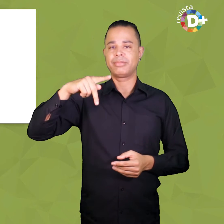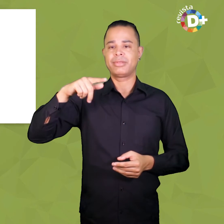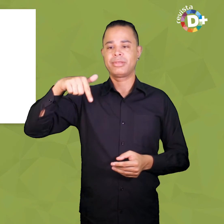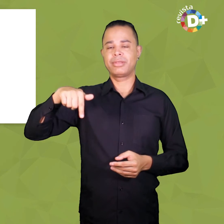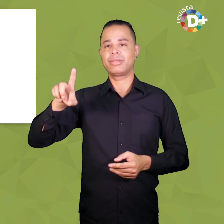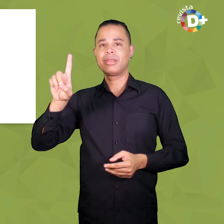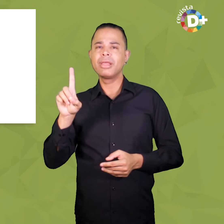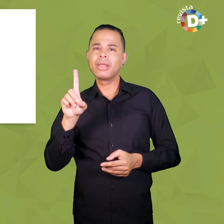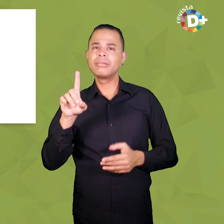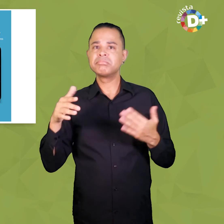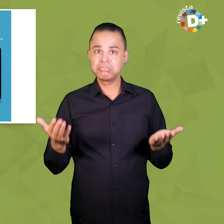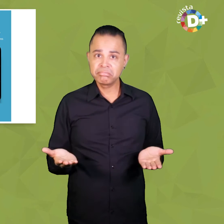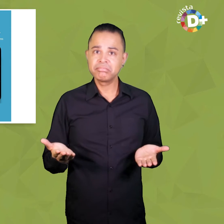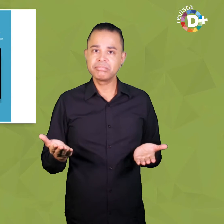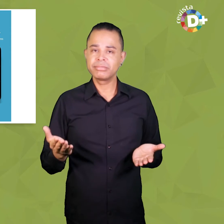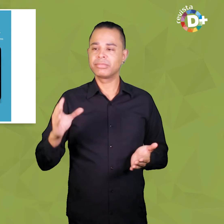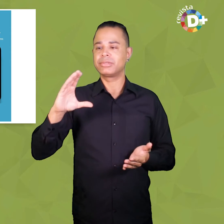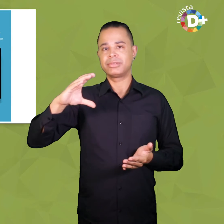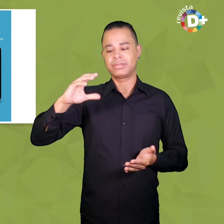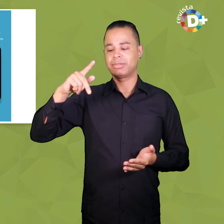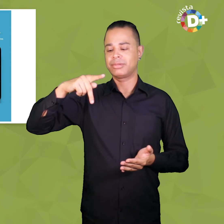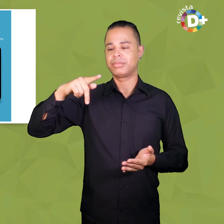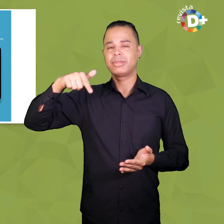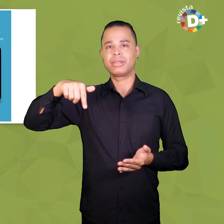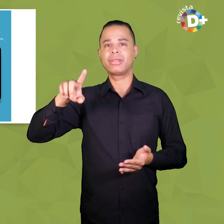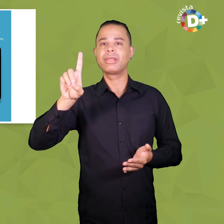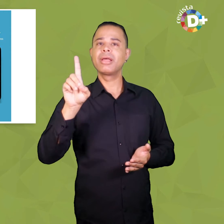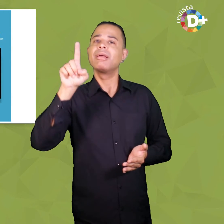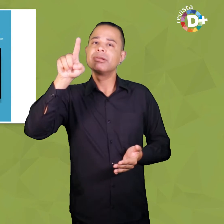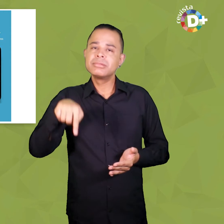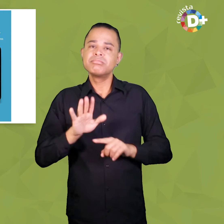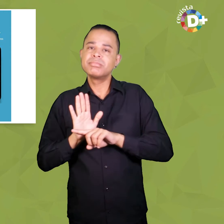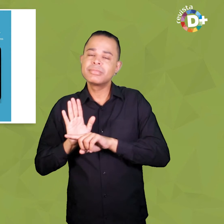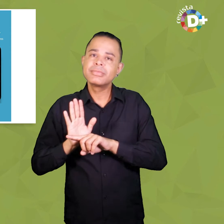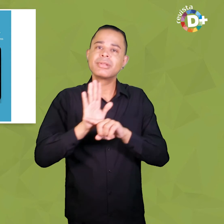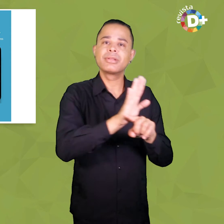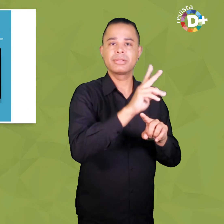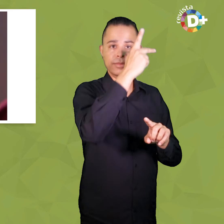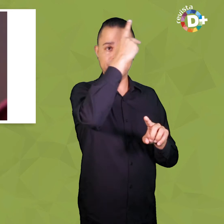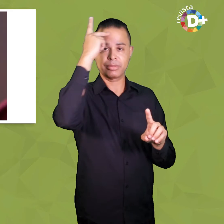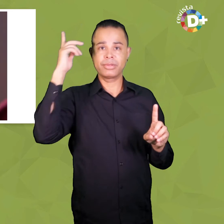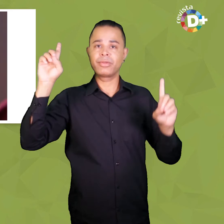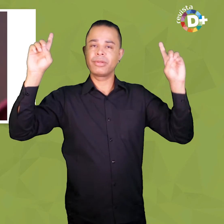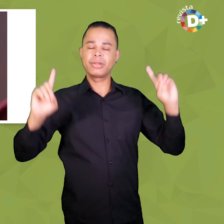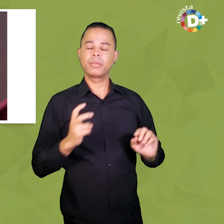cpqd alcance foi desenvolvido para pessoas com deficiência visual especialmente